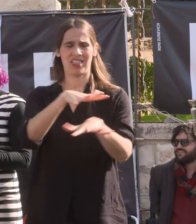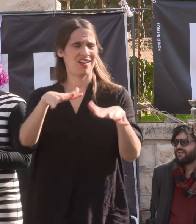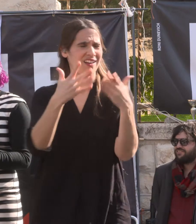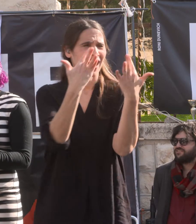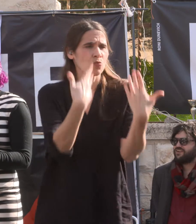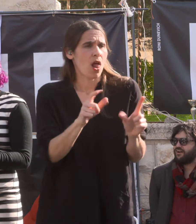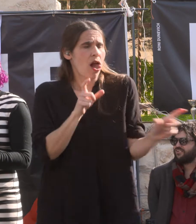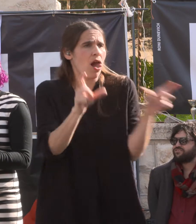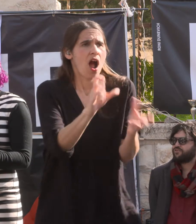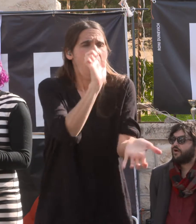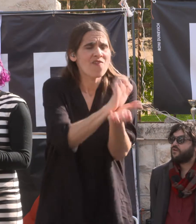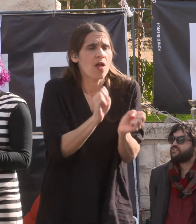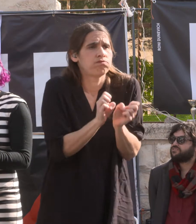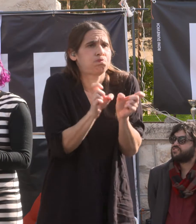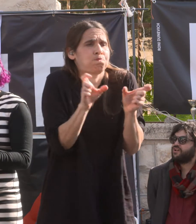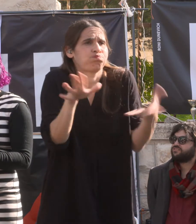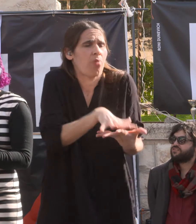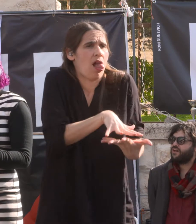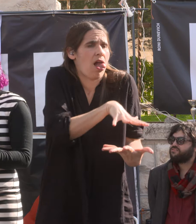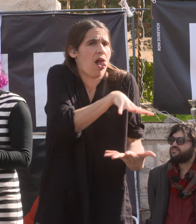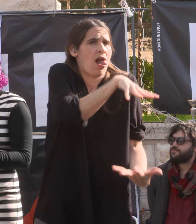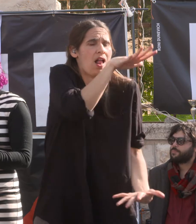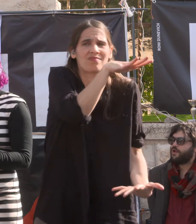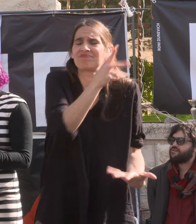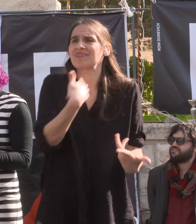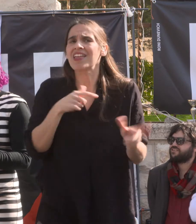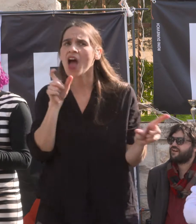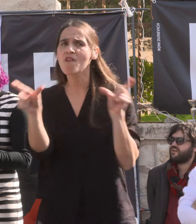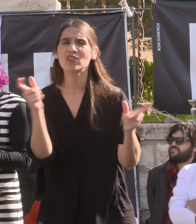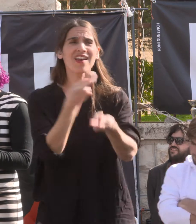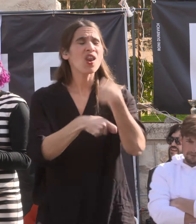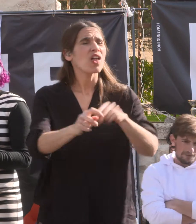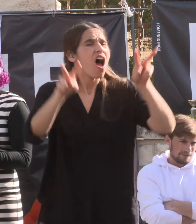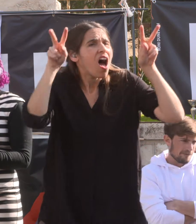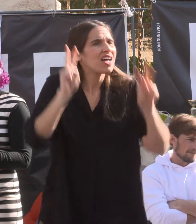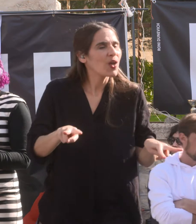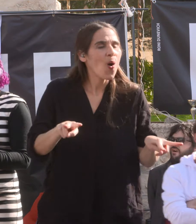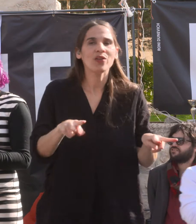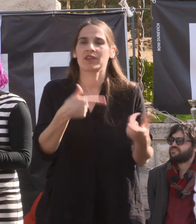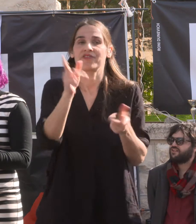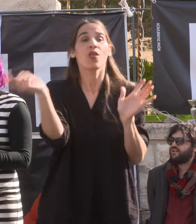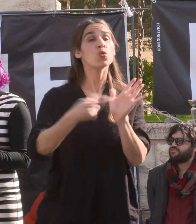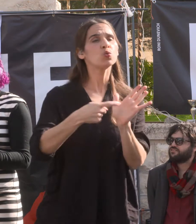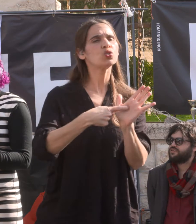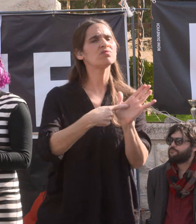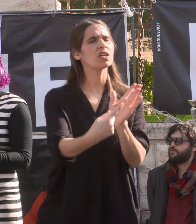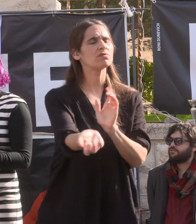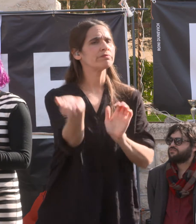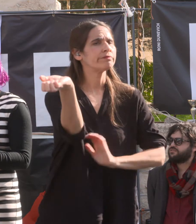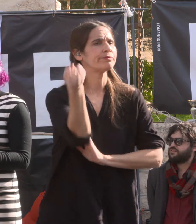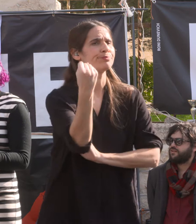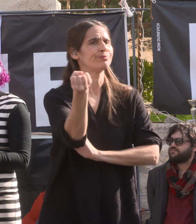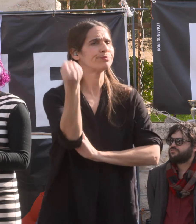חשבונות והלוואות ההולכים ומצטברים, התחייבויות כלכליות אדירות ונושים שלא מפסיקים לדפוק